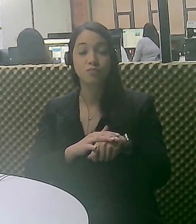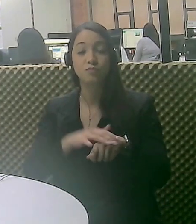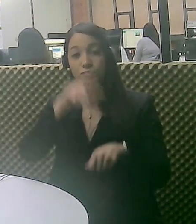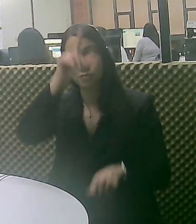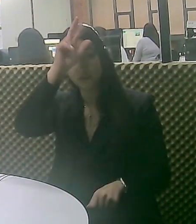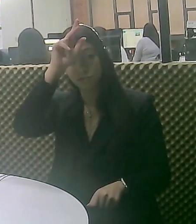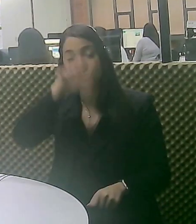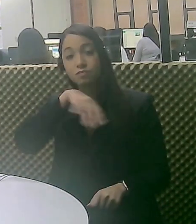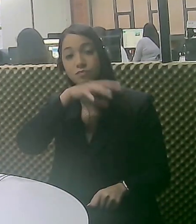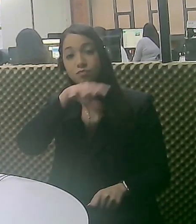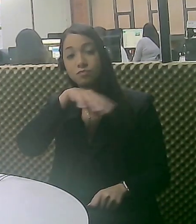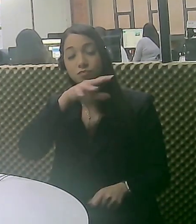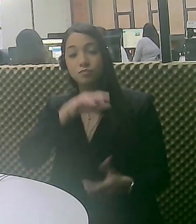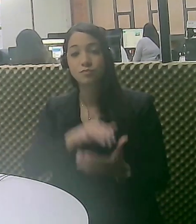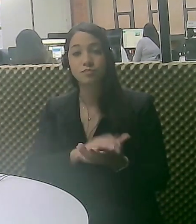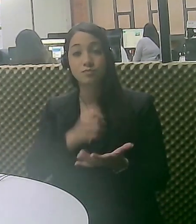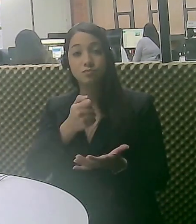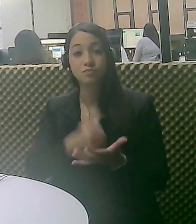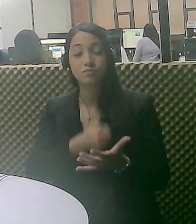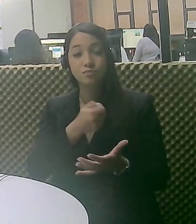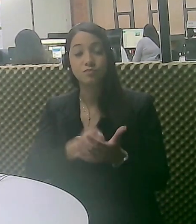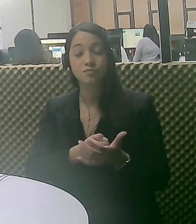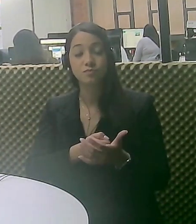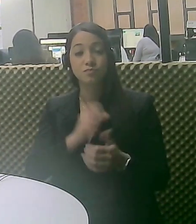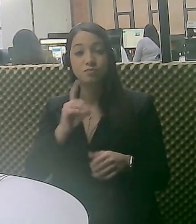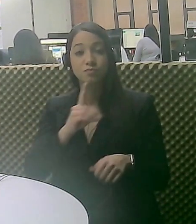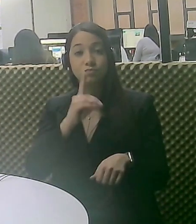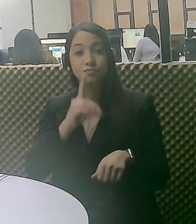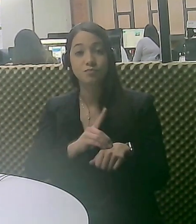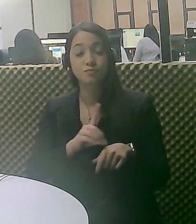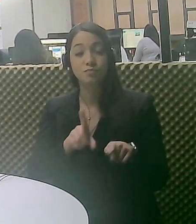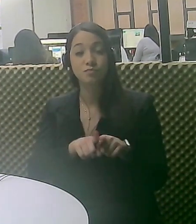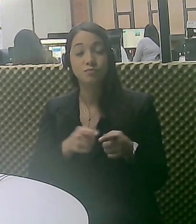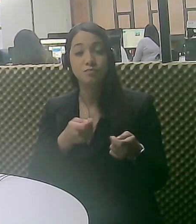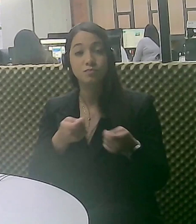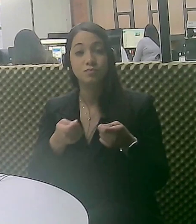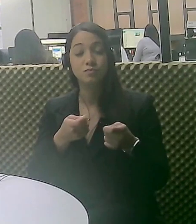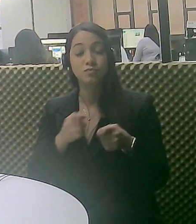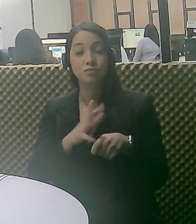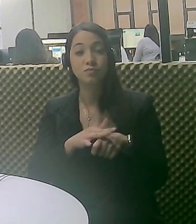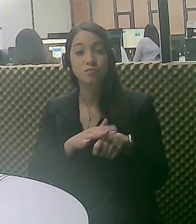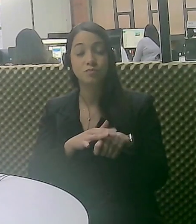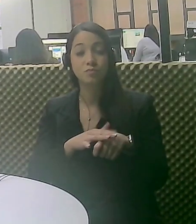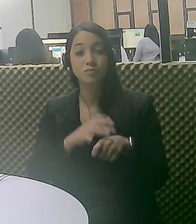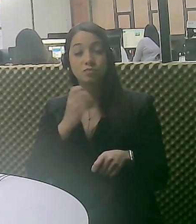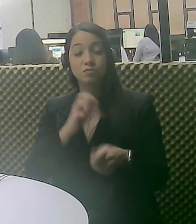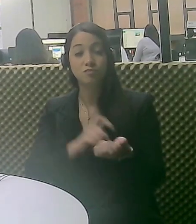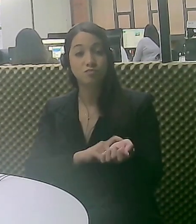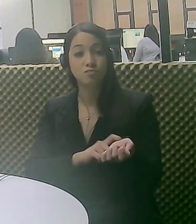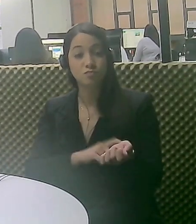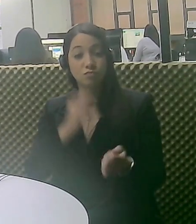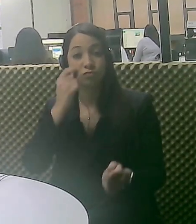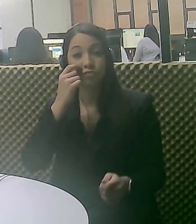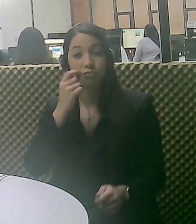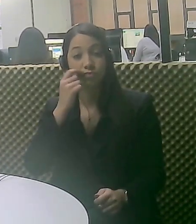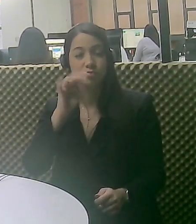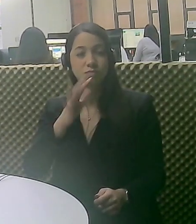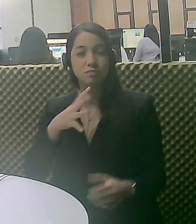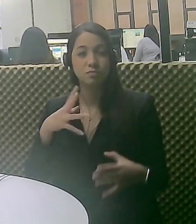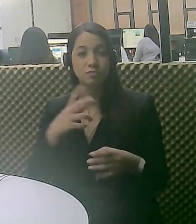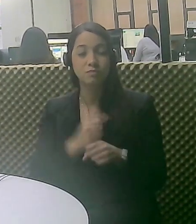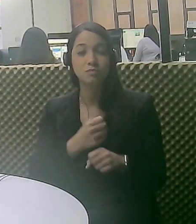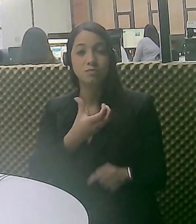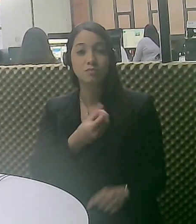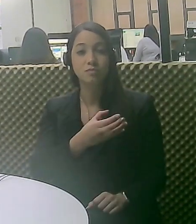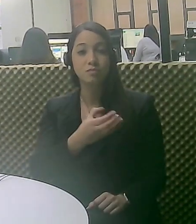insetos e animais. Além da batalha contra o Aedes, tem também o programa de controle de animais peçonhentos, raiva e roedores. São mais ou menos